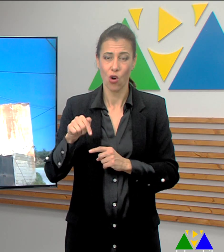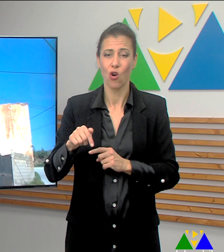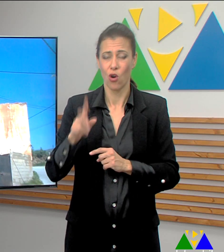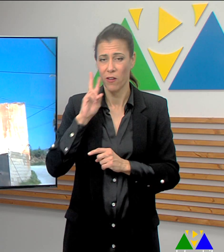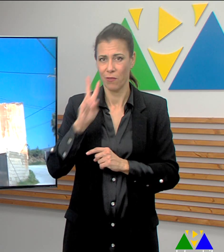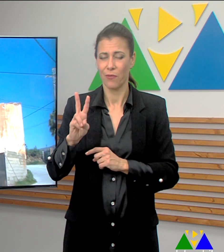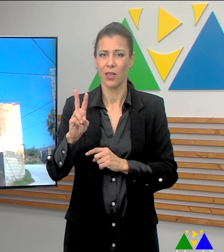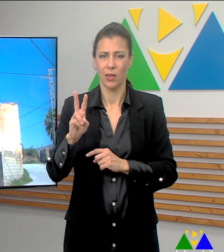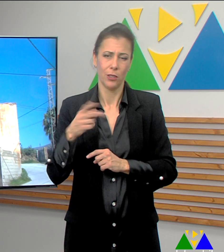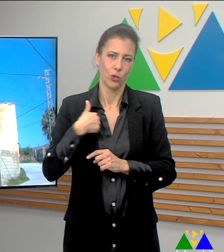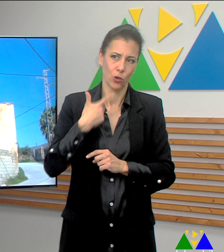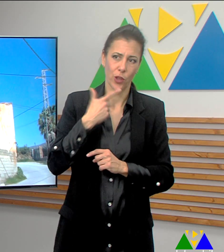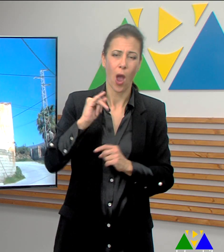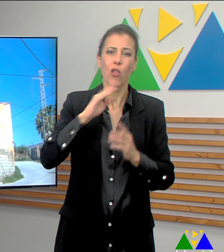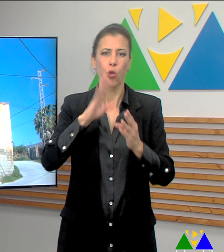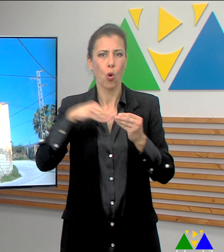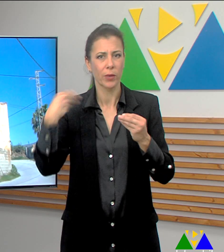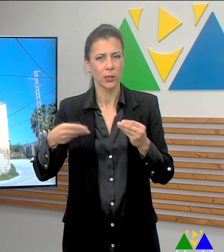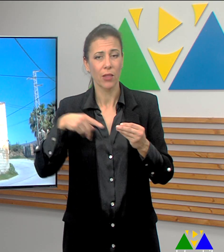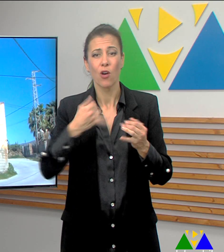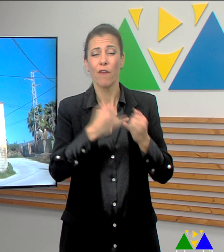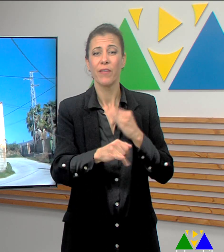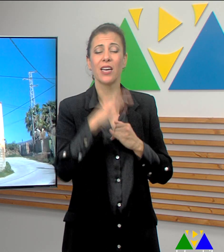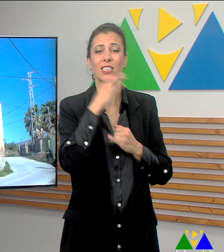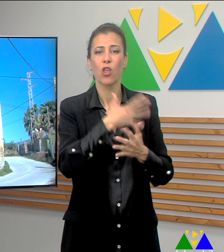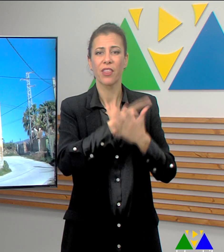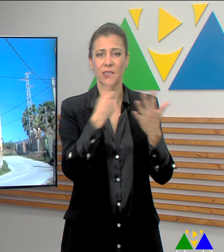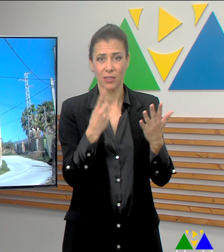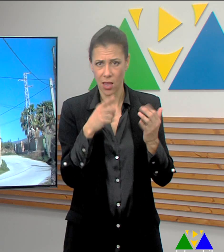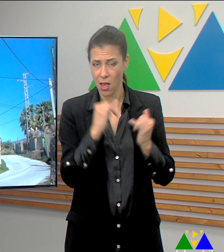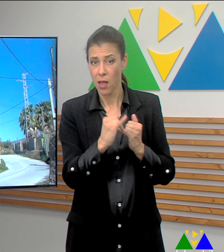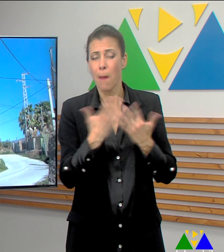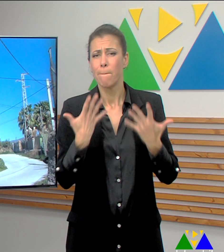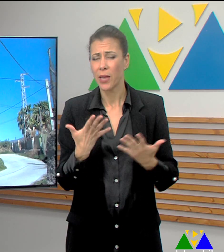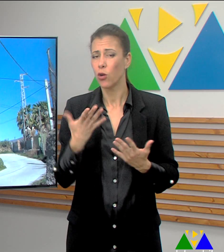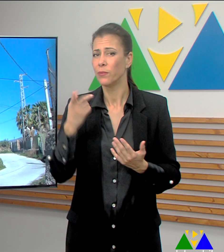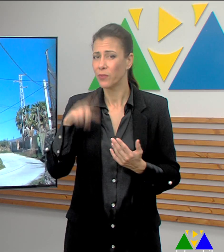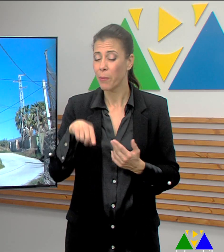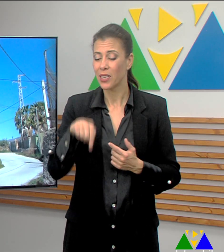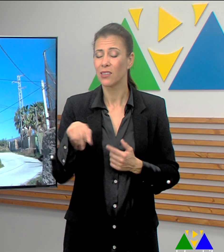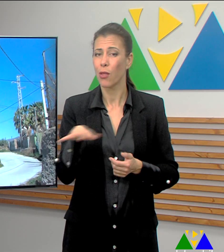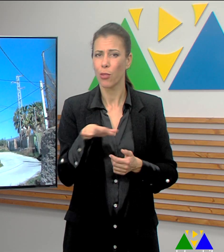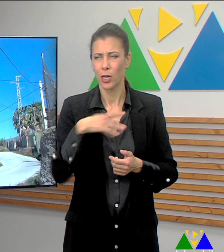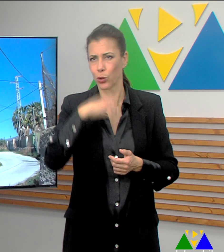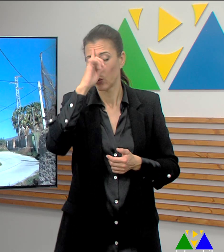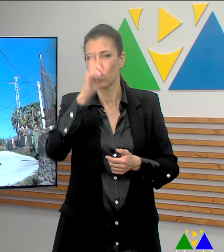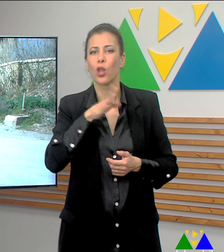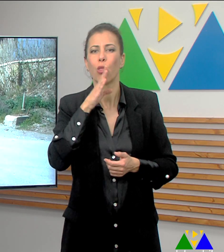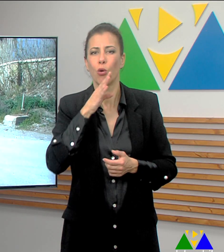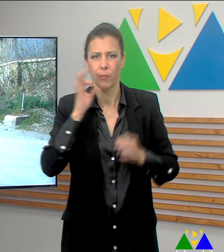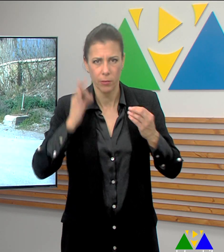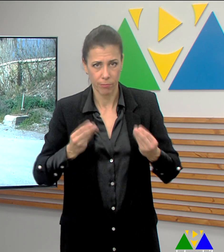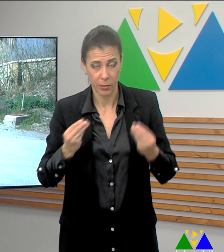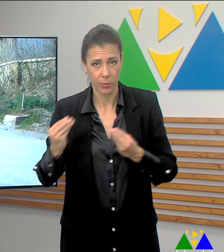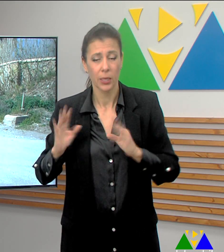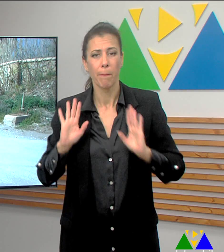aparece, digo, en documentación desde finales del siglo XVI, aunque aquí había, en esta zona, no sé dónde, porque muchas